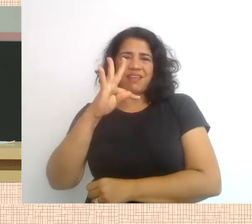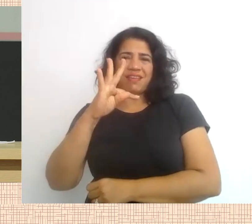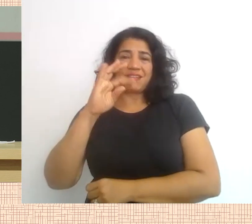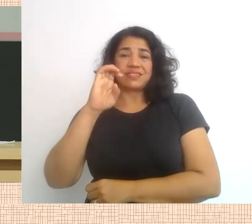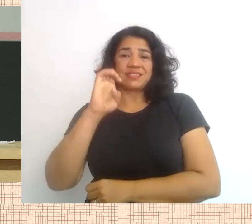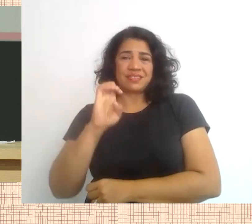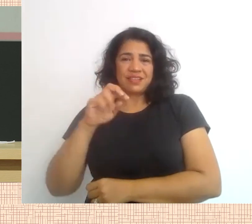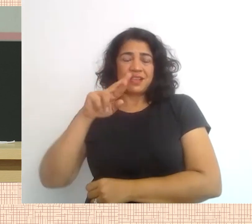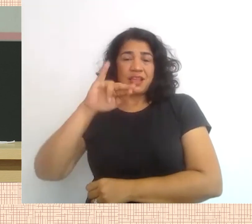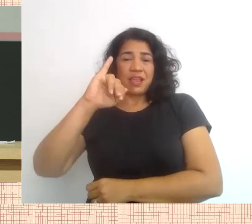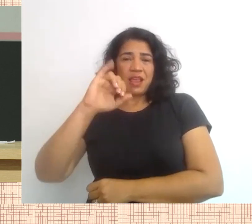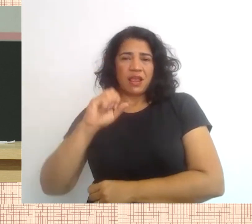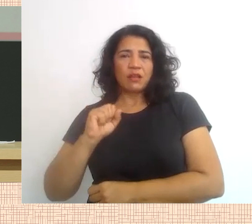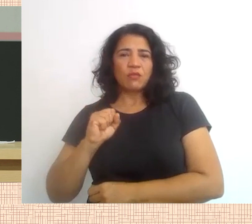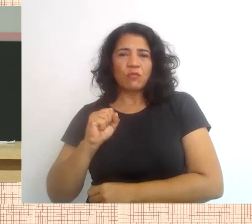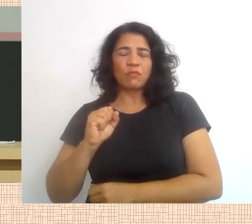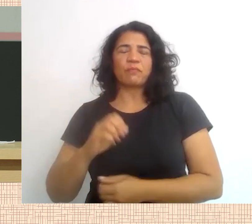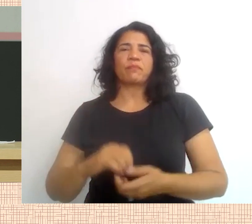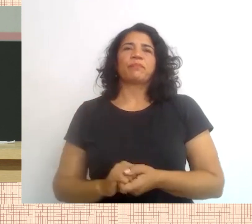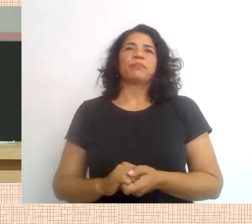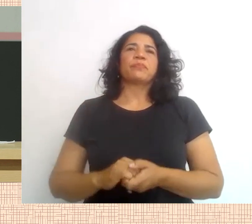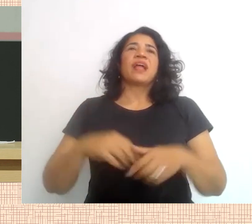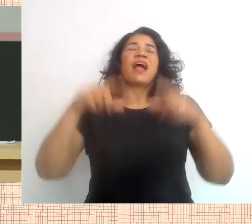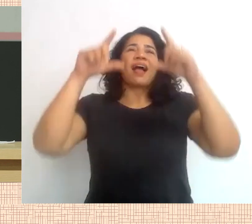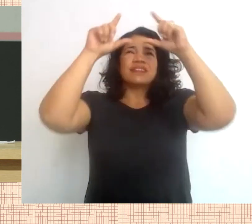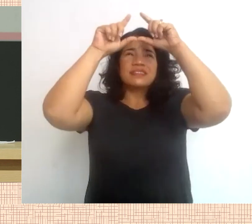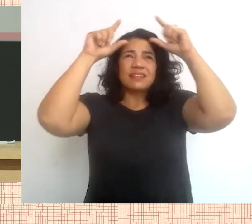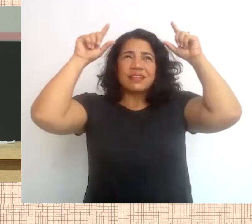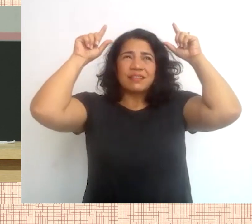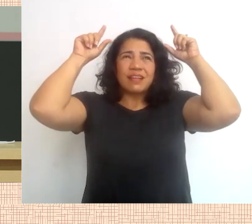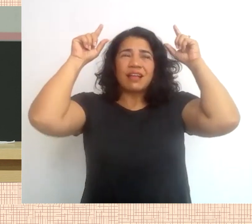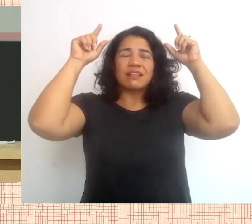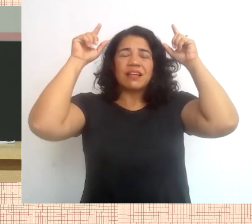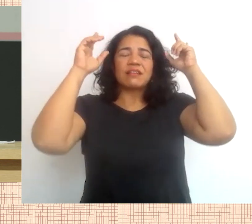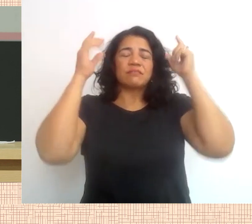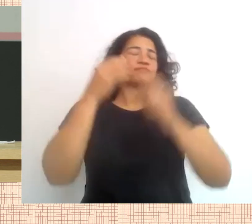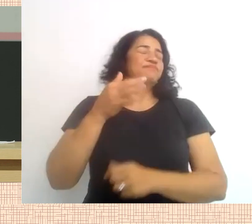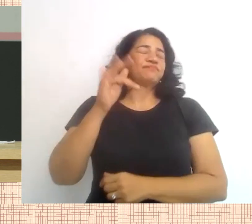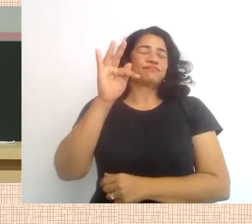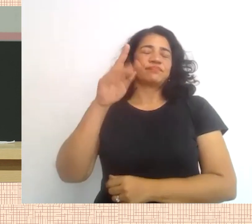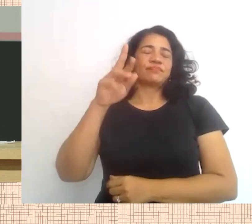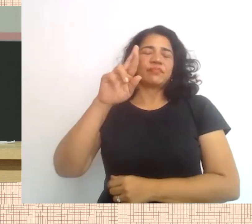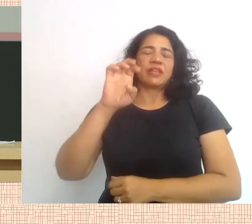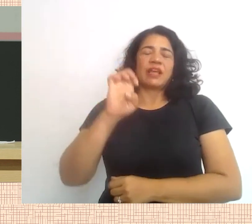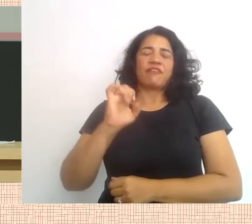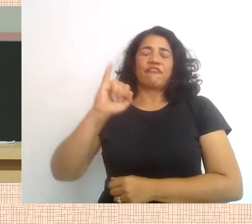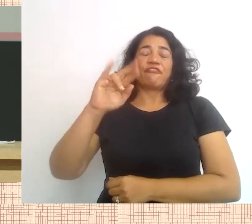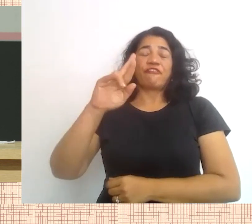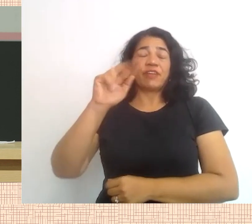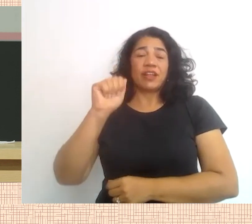o corpo, de ser rigoroso com o corpo para poder vencer o pecado. Irmão, não se vence o